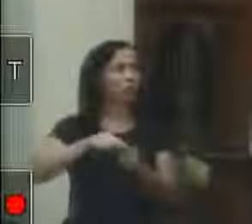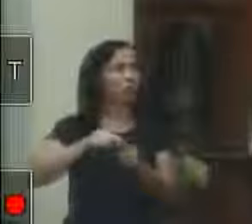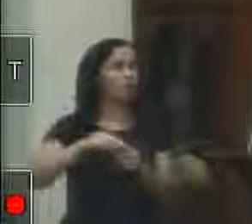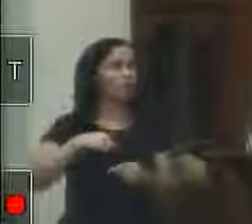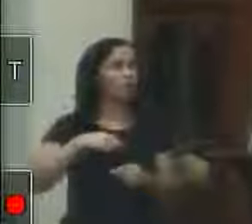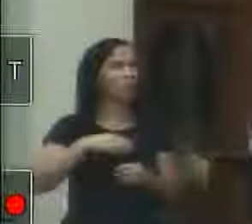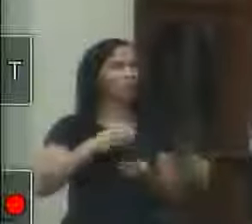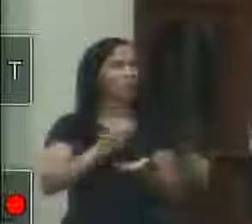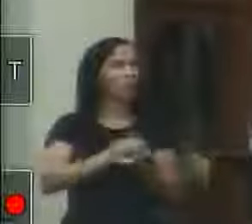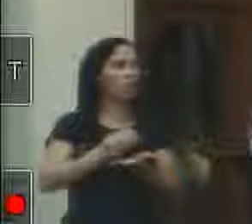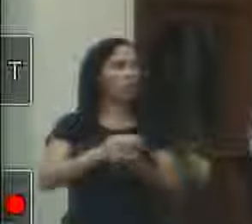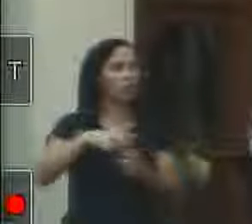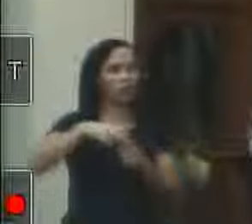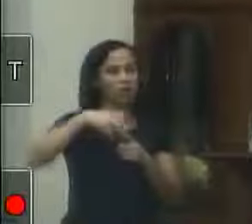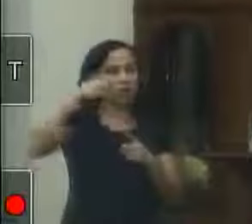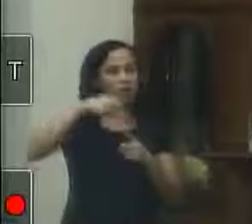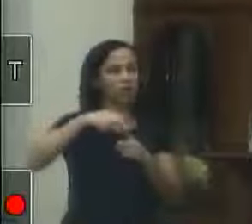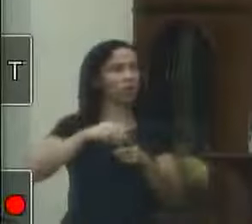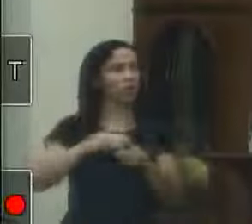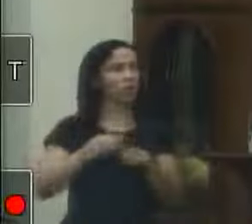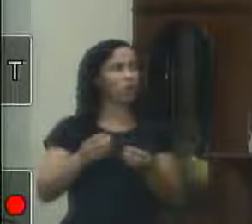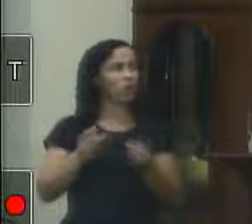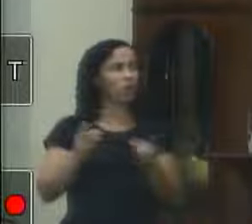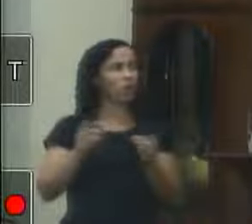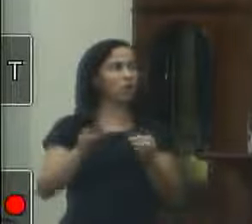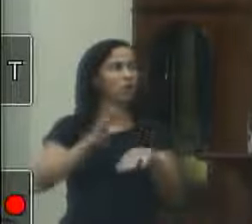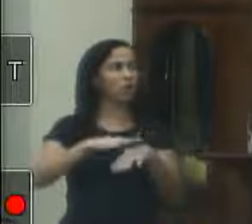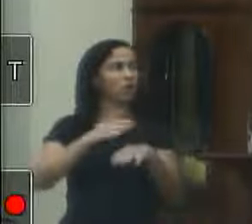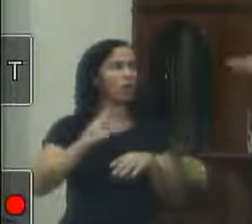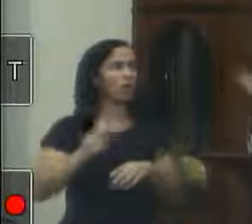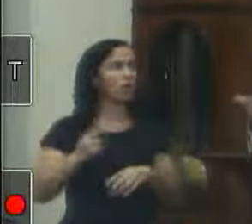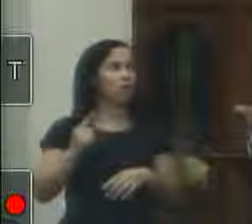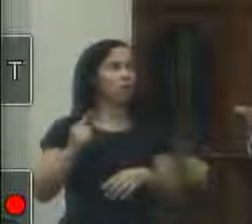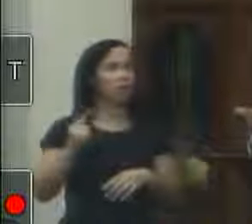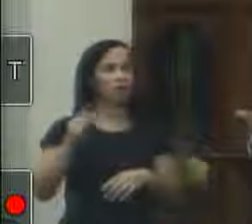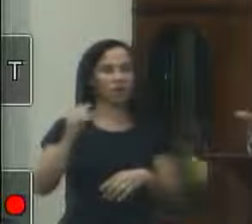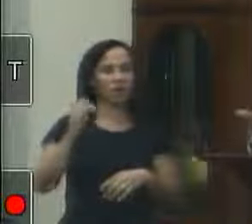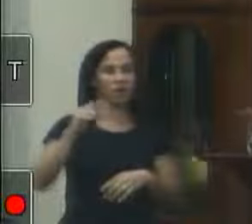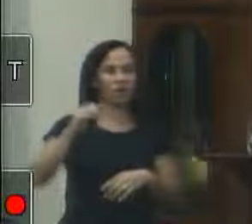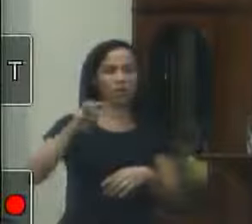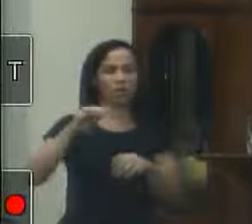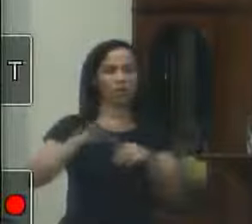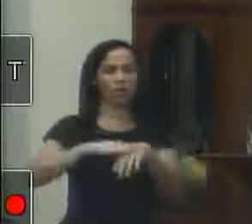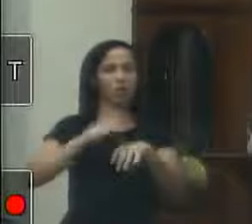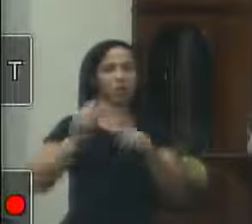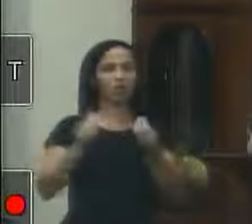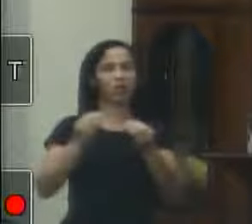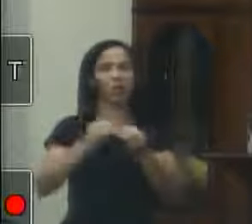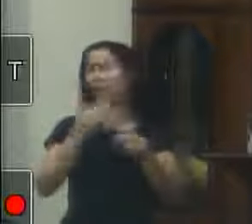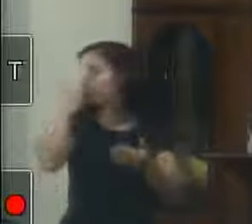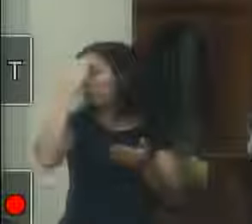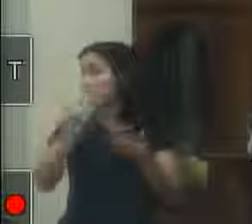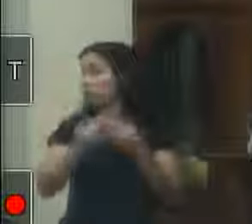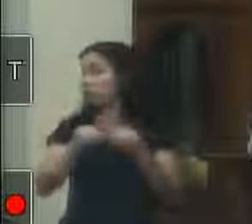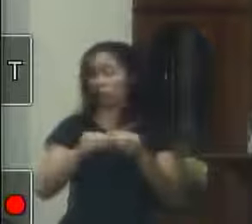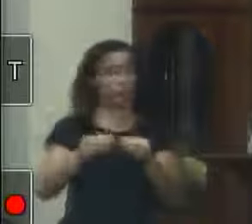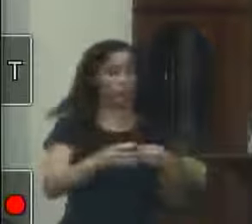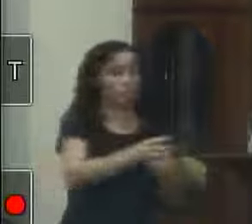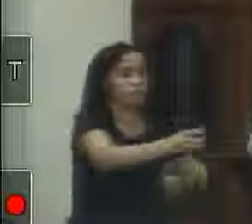minha latinha, a minha garrafa, a minha coisa, vou vender muito mais barato que ele, vou ganhar muito mais do que ele. Porque não acreditava que o